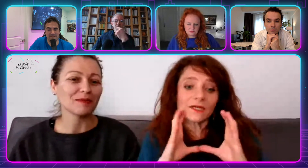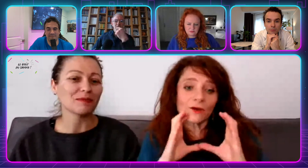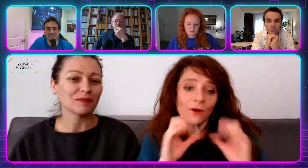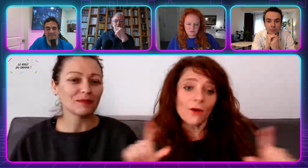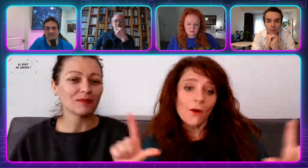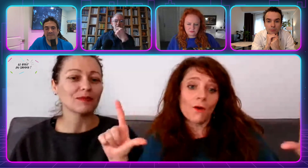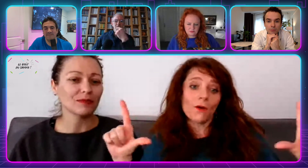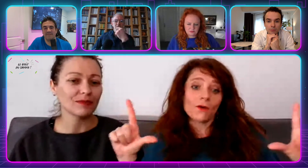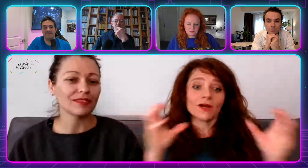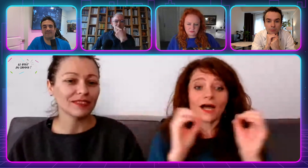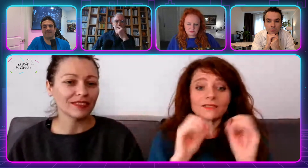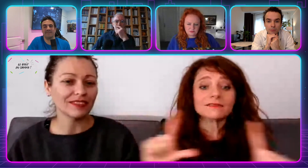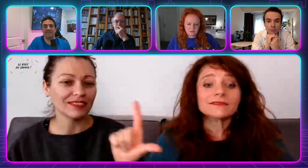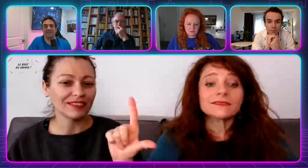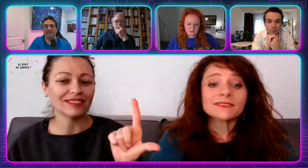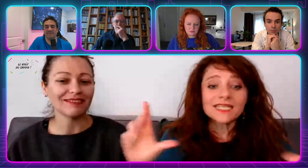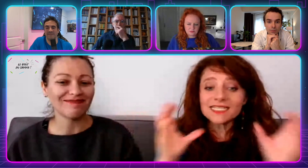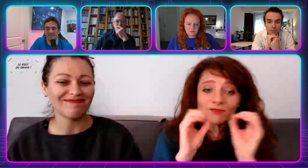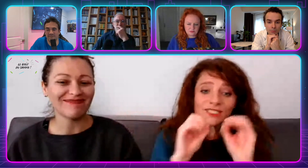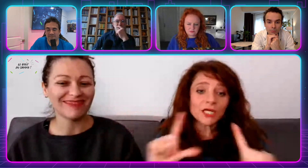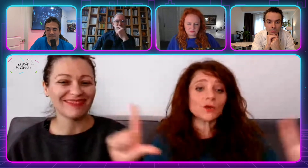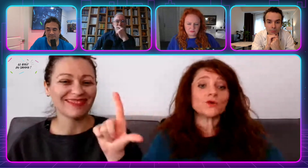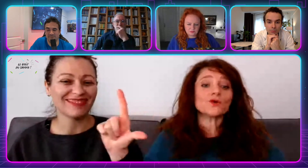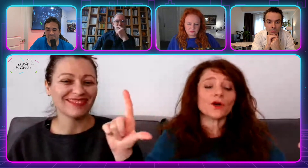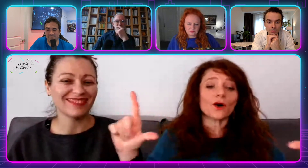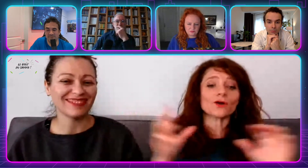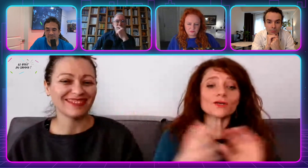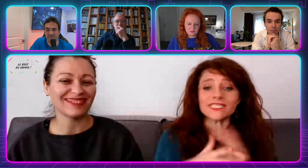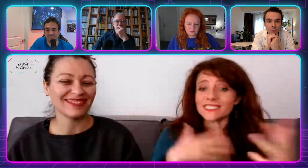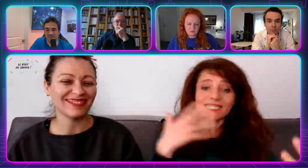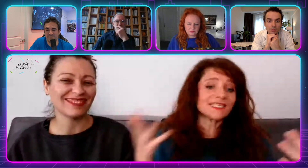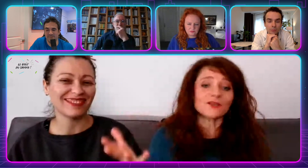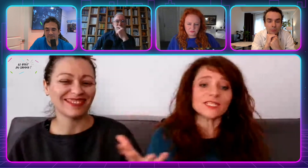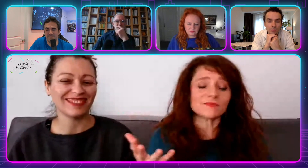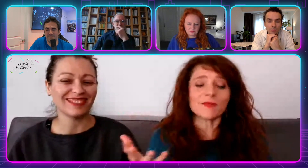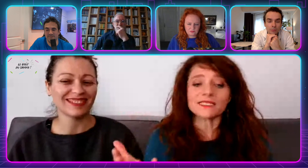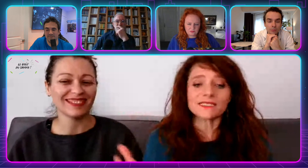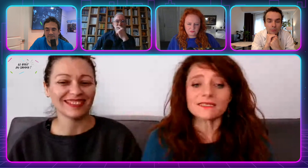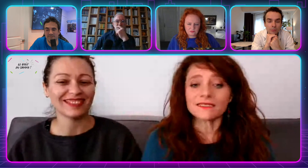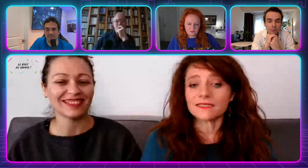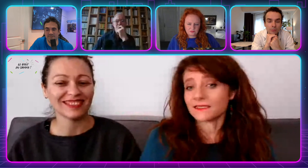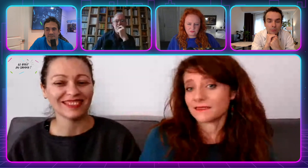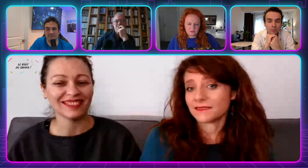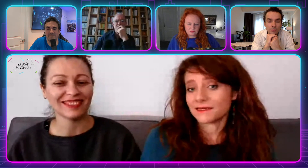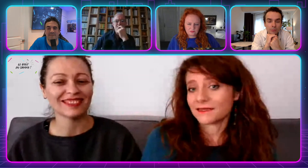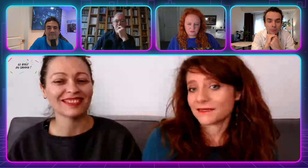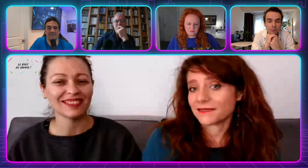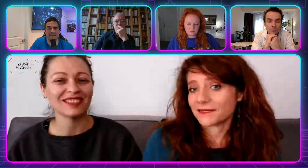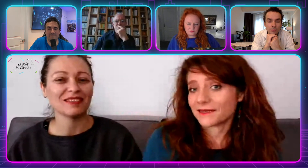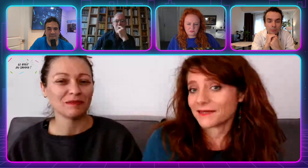on peut dire, voilà, ça veut dire cool en langue des signes et c'est dans l'espace.